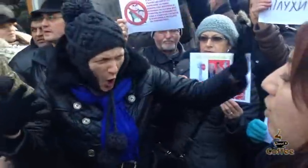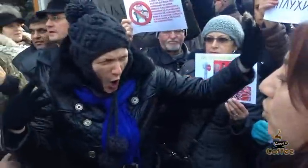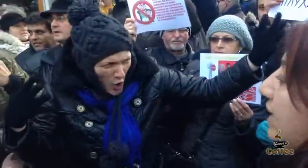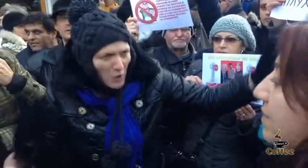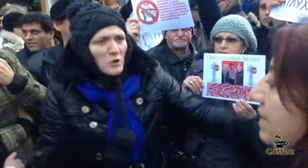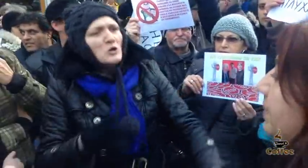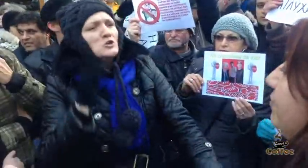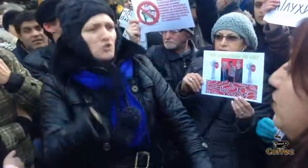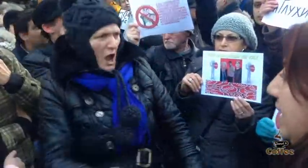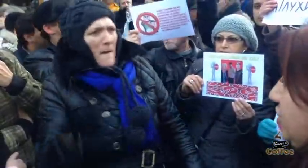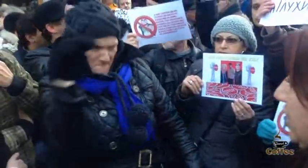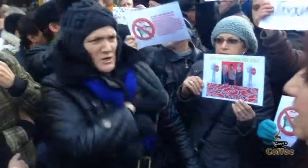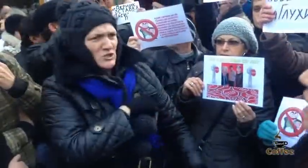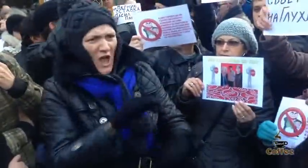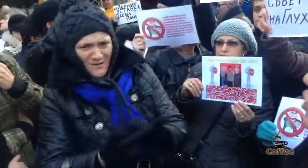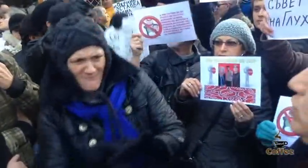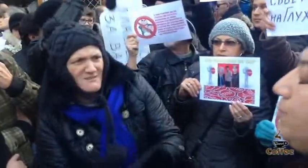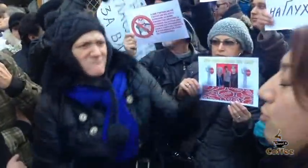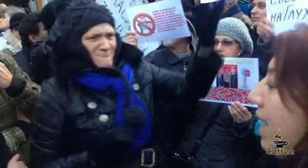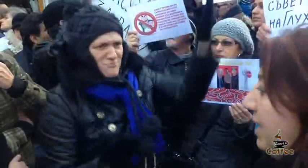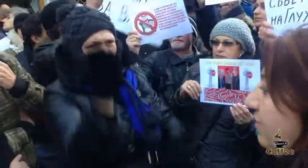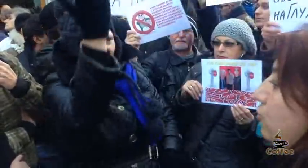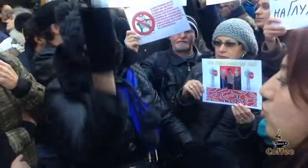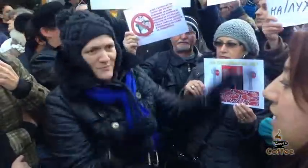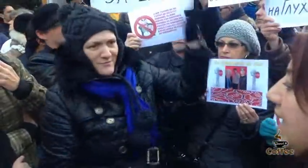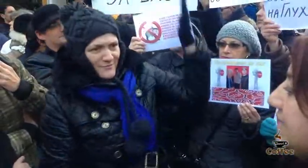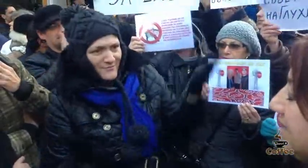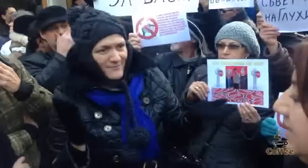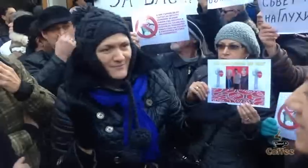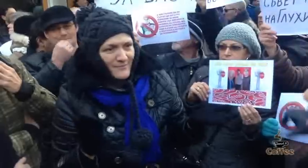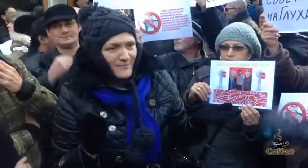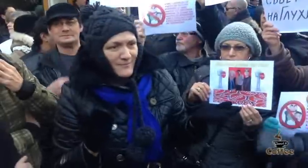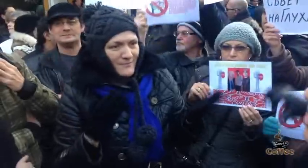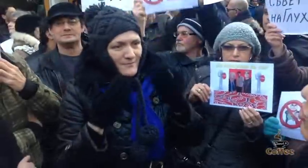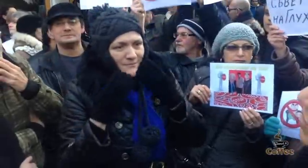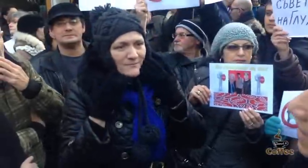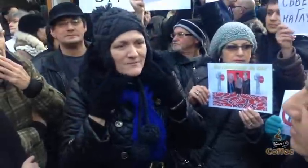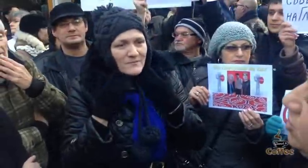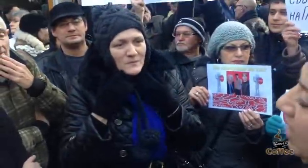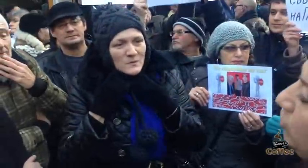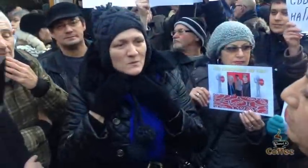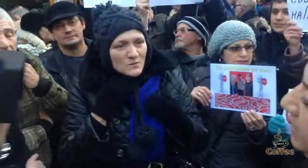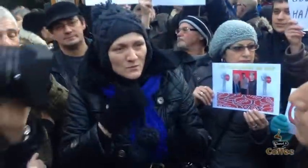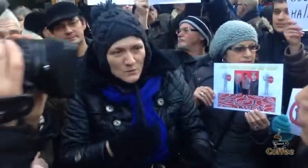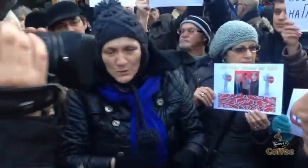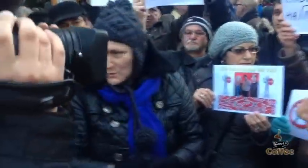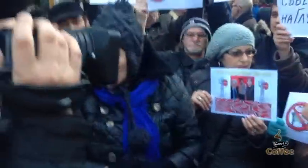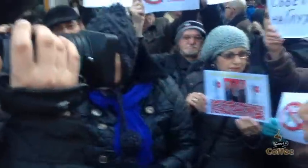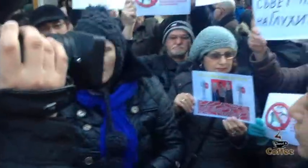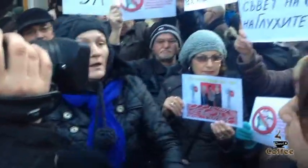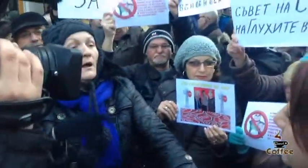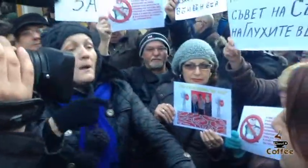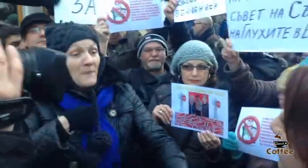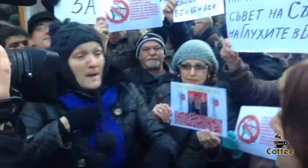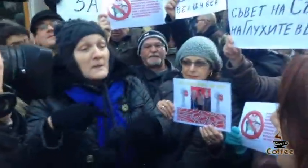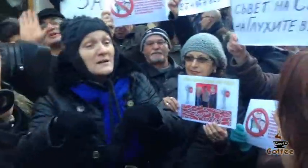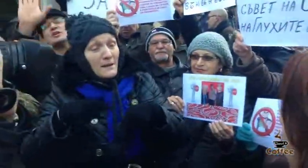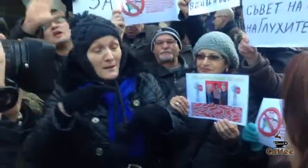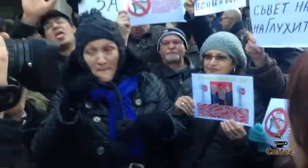Ако има преводачи, които да помагат в комуникацията, това нещо отдавна е щяло да бъде променено.